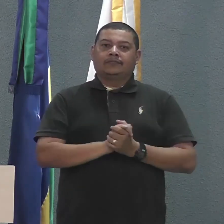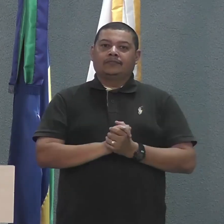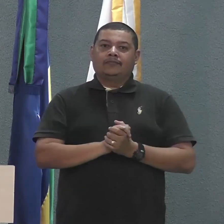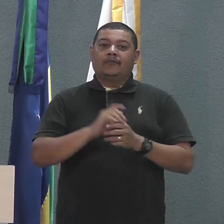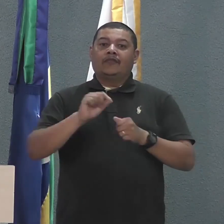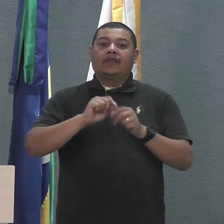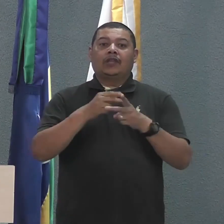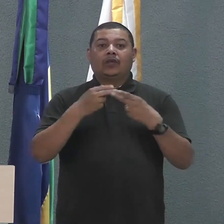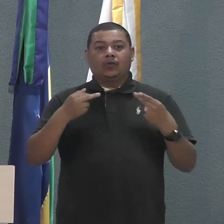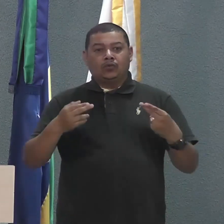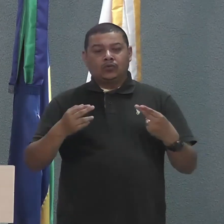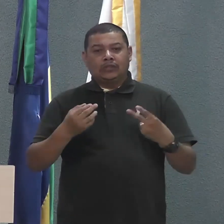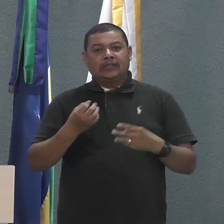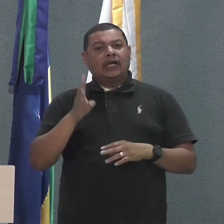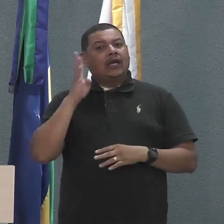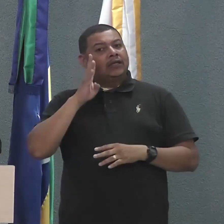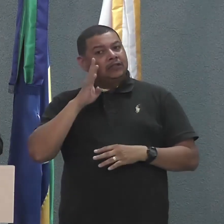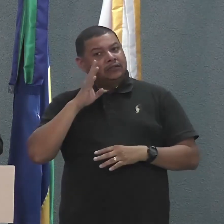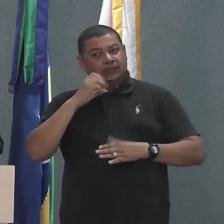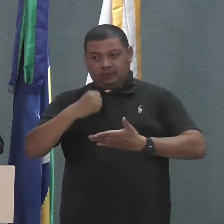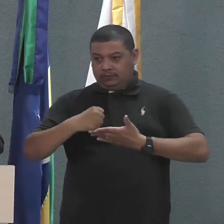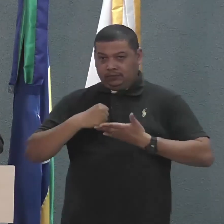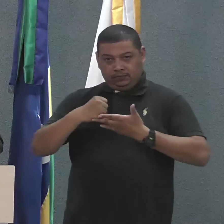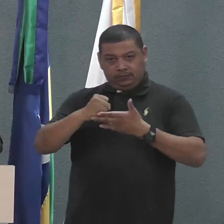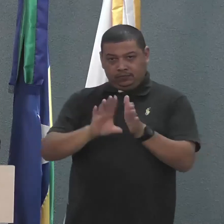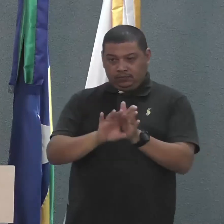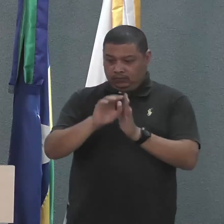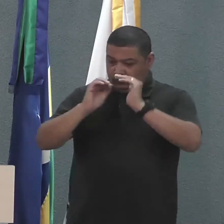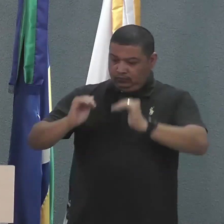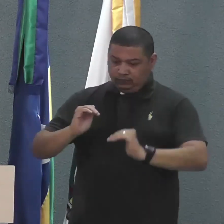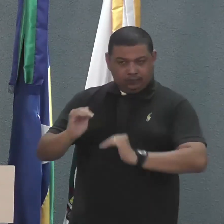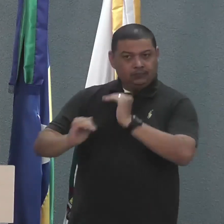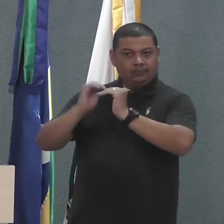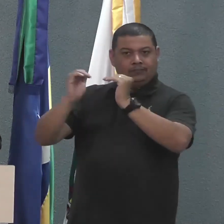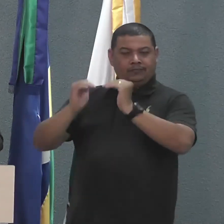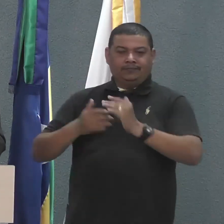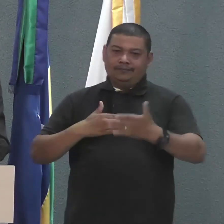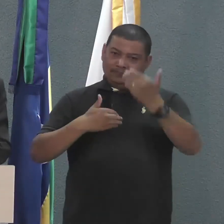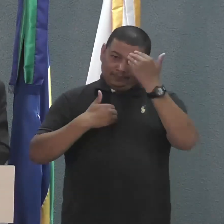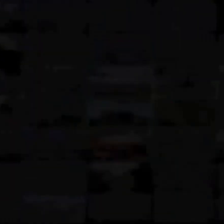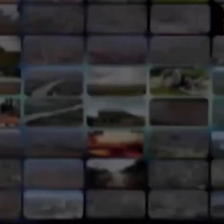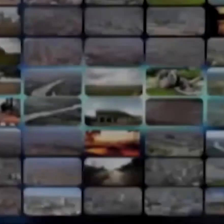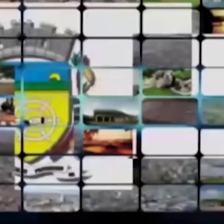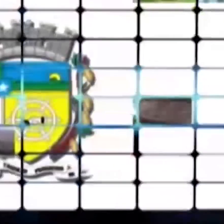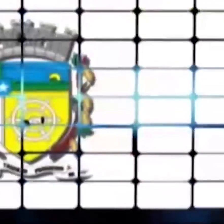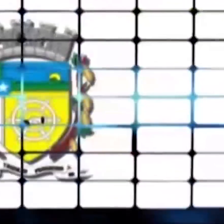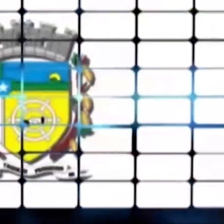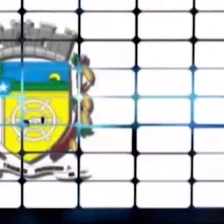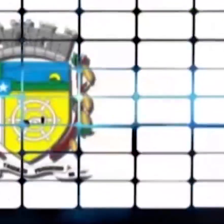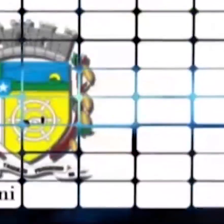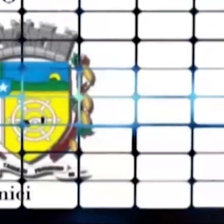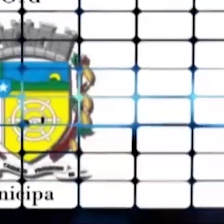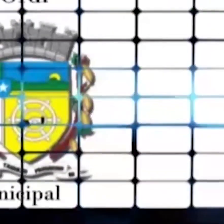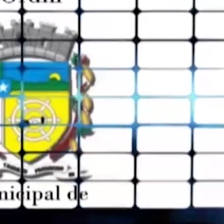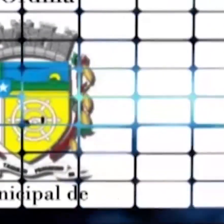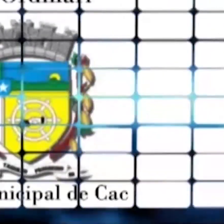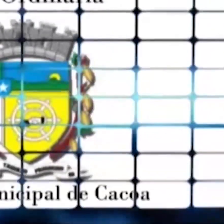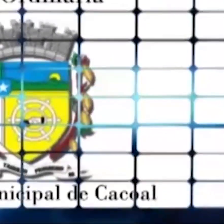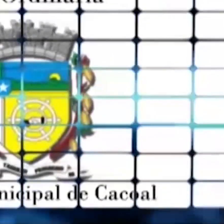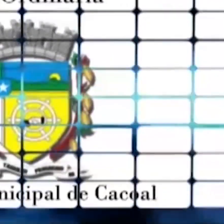ações eficientes para que o município de Quiticacoal venha a se desenvolver. Muito obrigado a todos.